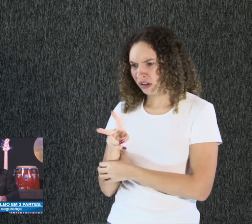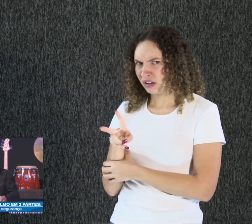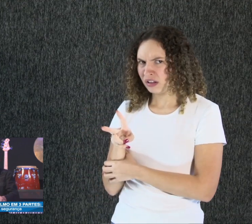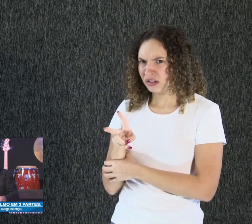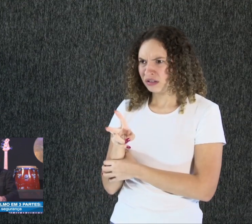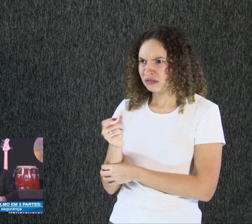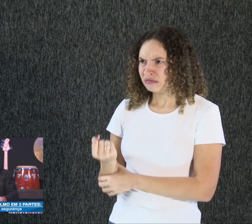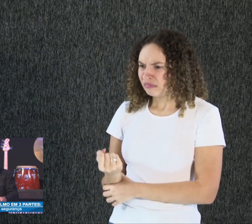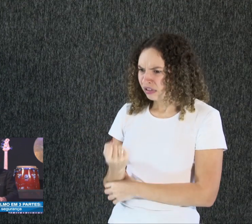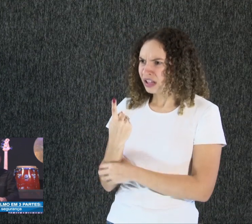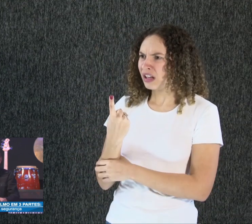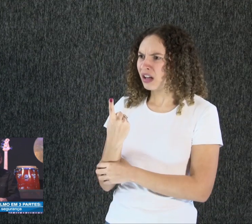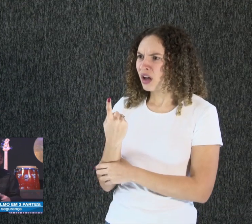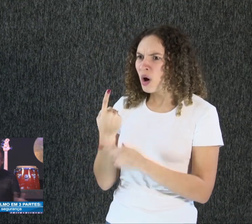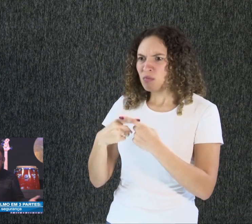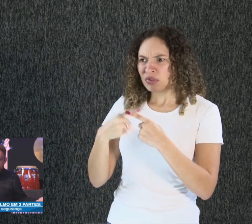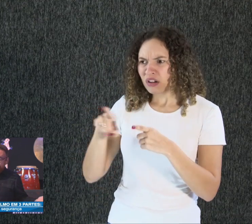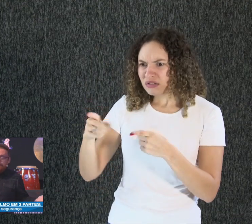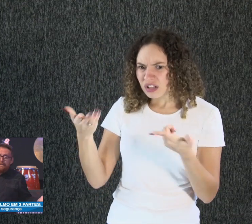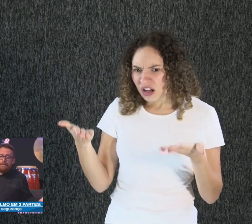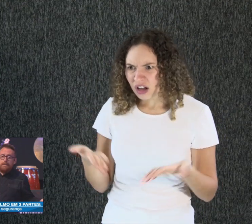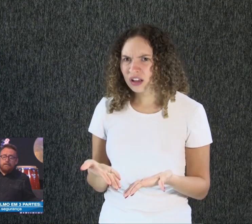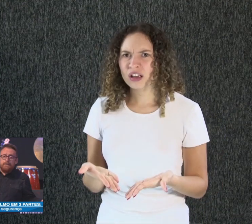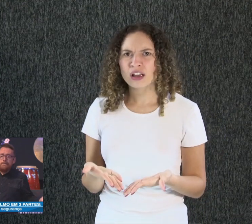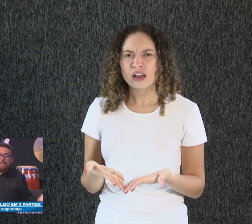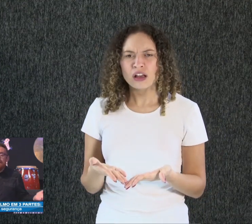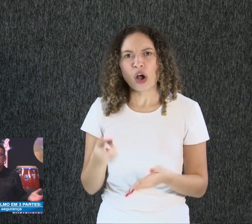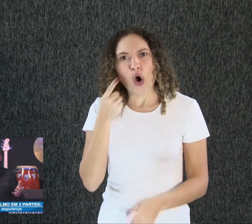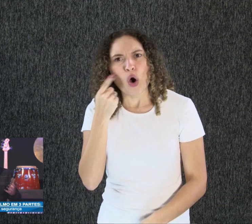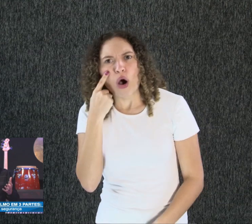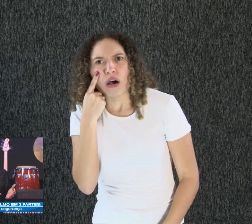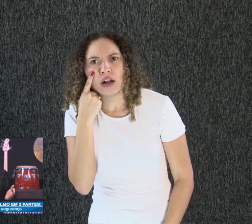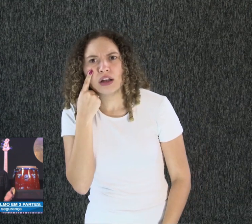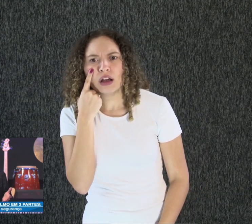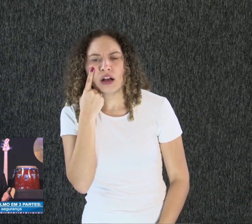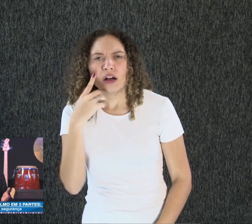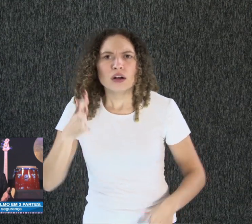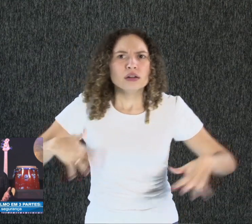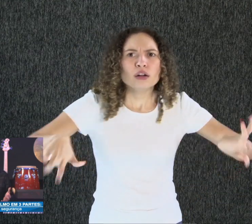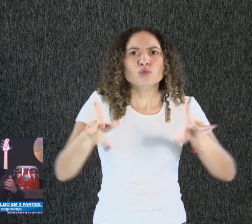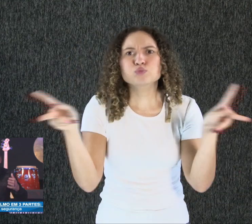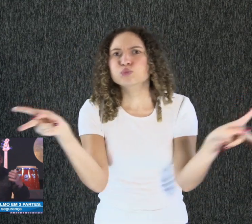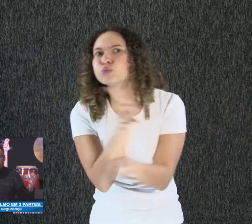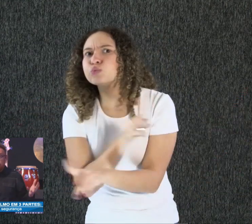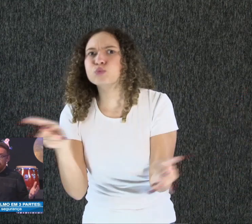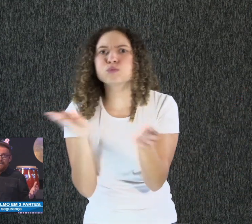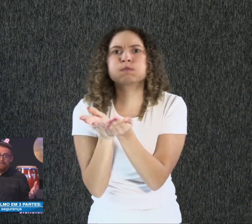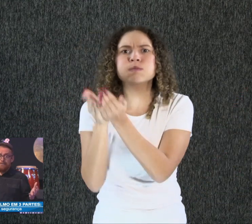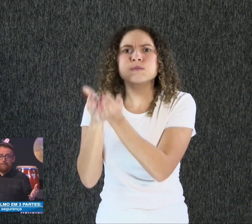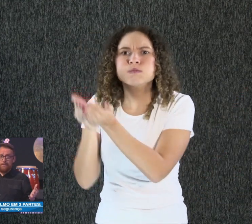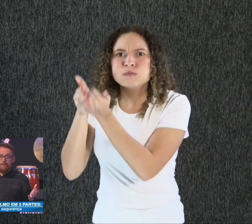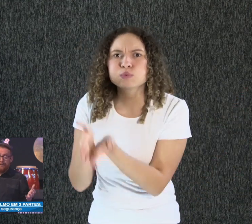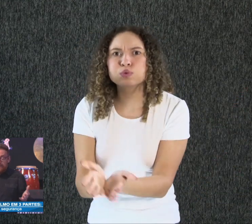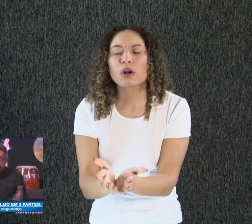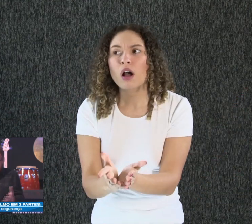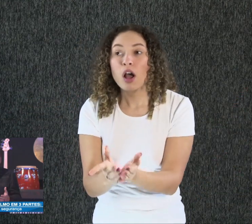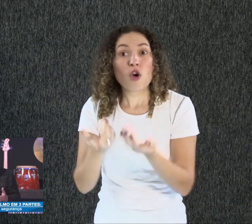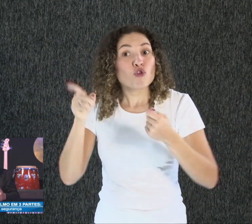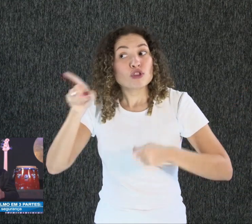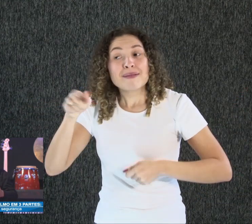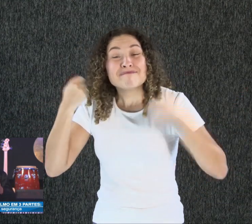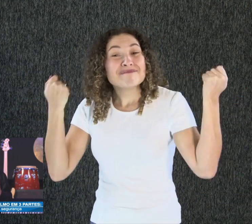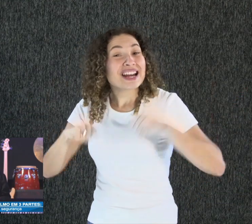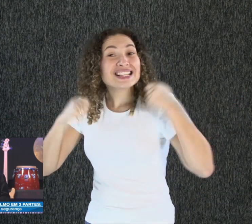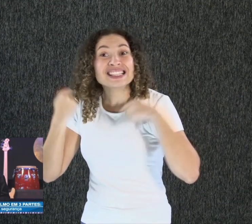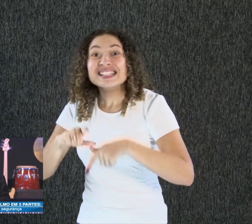achou aquilo muito estranho. E ele disse, menina, por que você está aqui? Olha o que está acontecendo. Você precisa